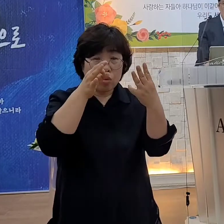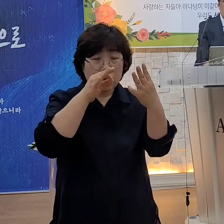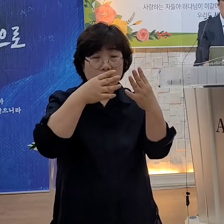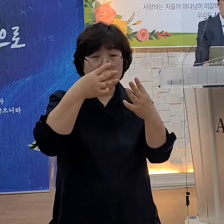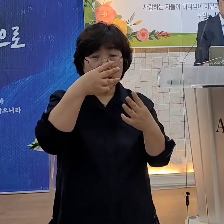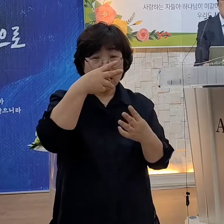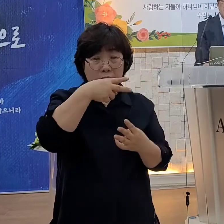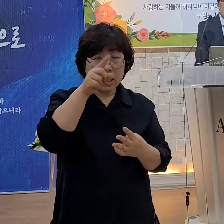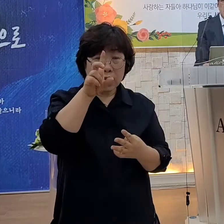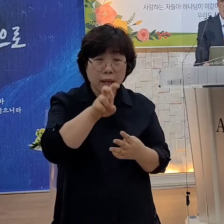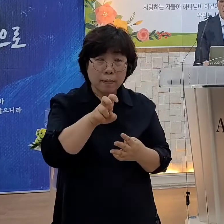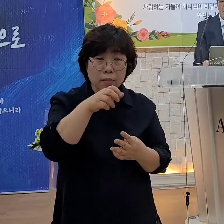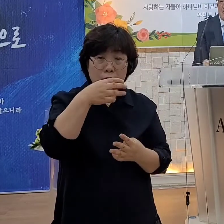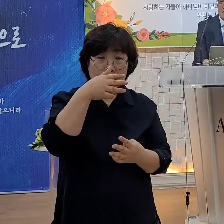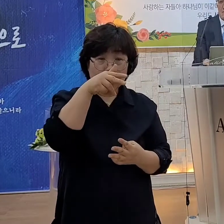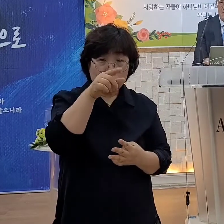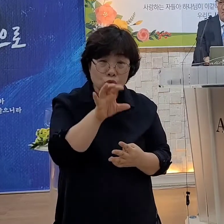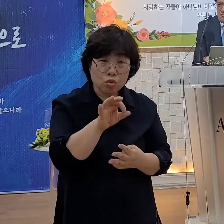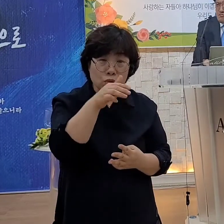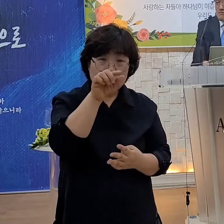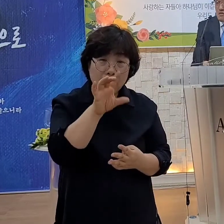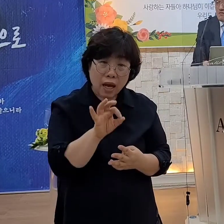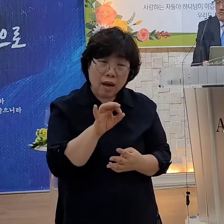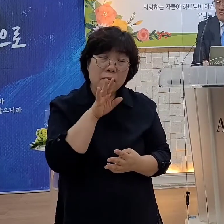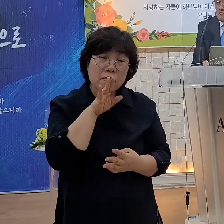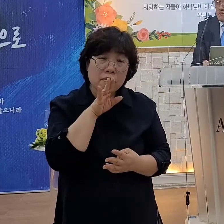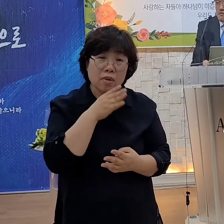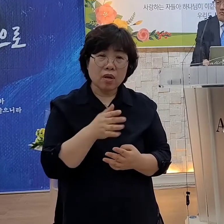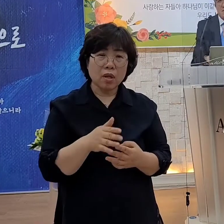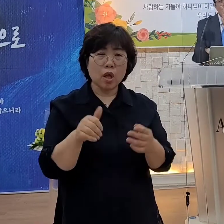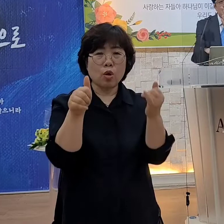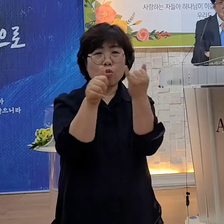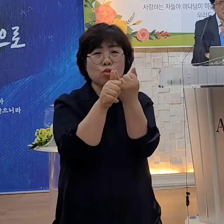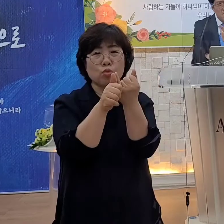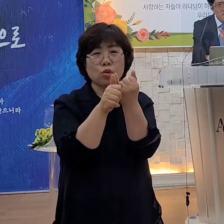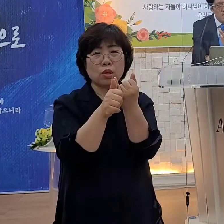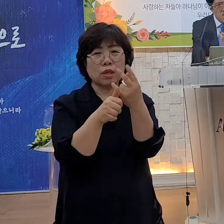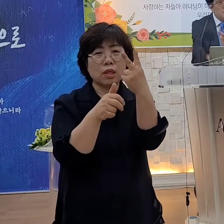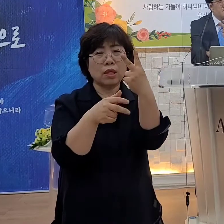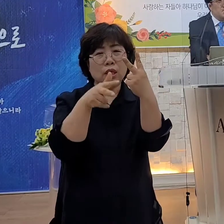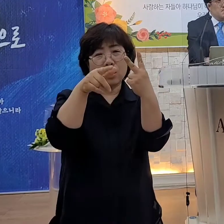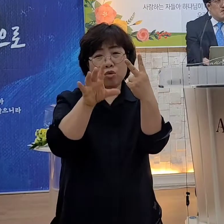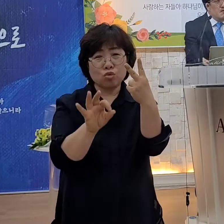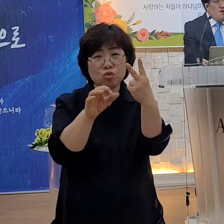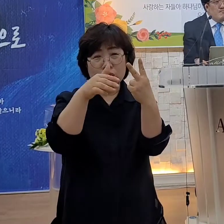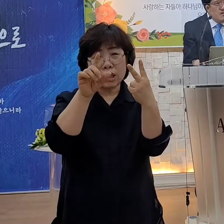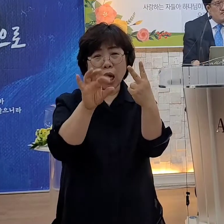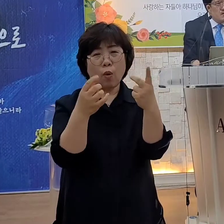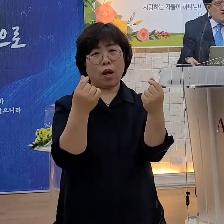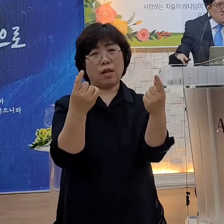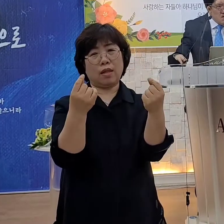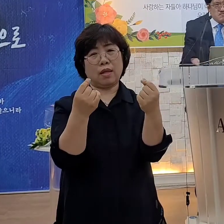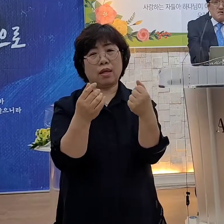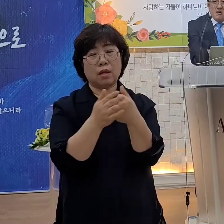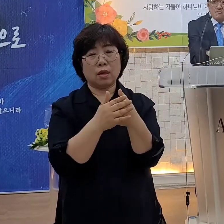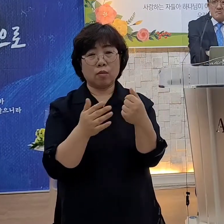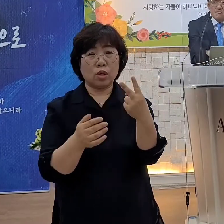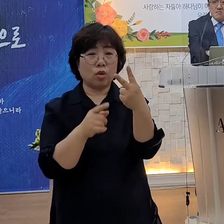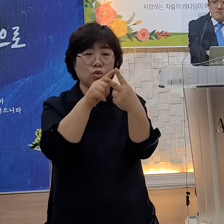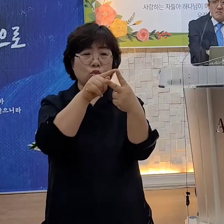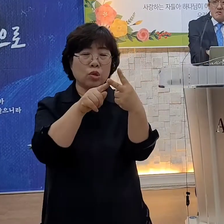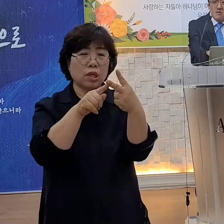여러분, 이 화음이라는 것은 제가 벌써 방금 혼자 불렀잖아요. 소프라노 부르고 베이스 불렀는데 이게 화음이 됩니까? 둘이 같이